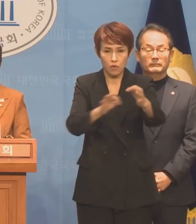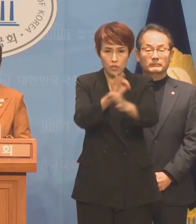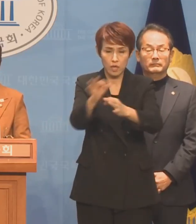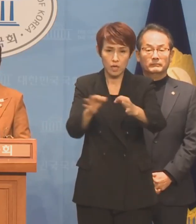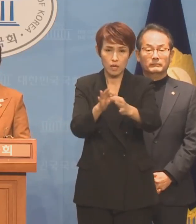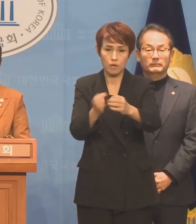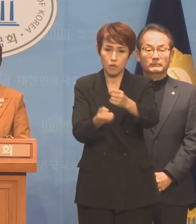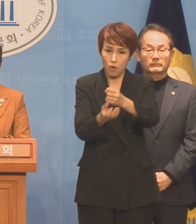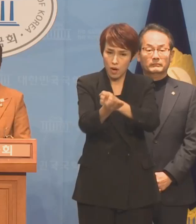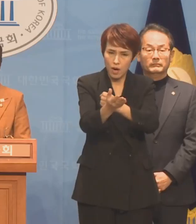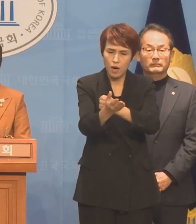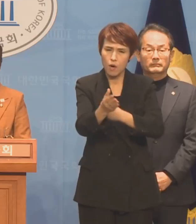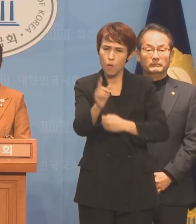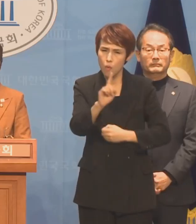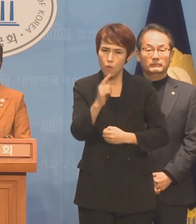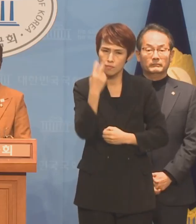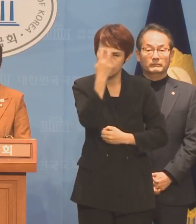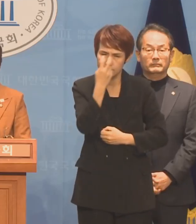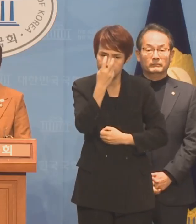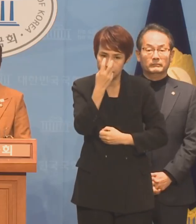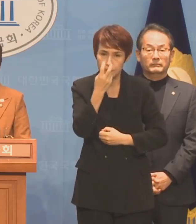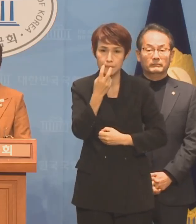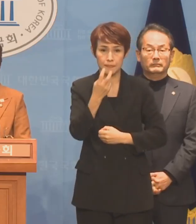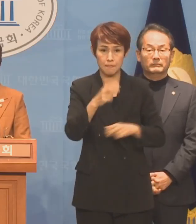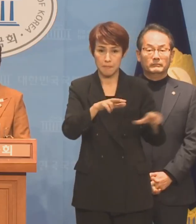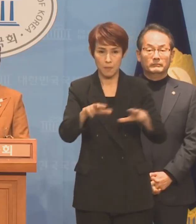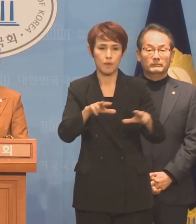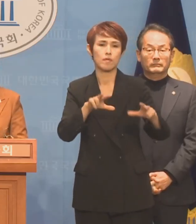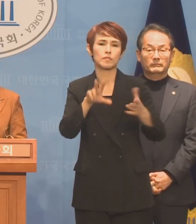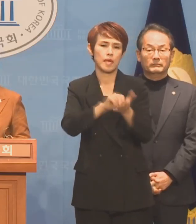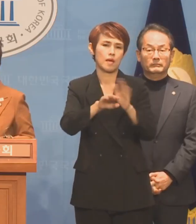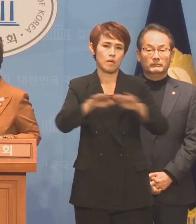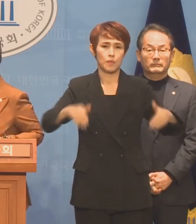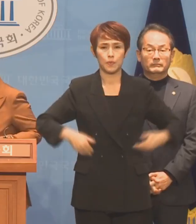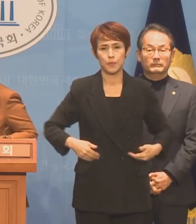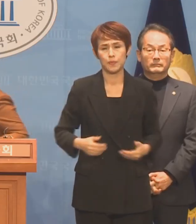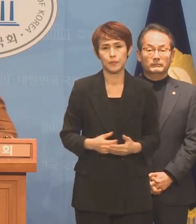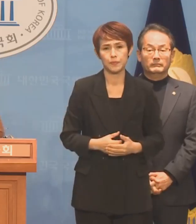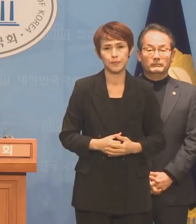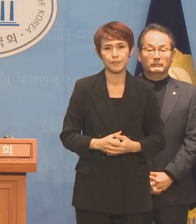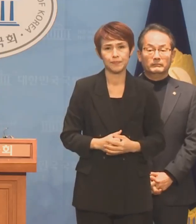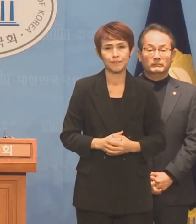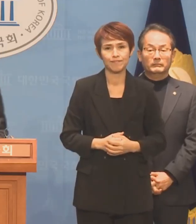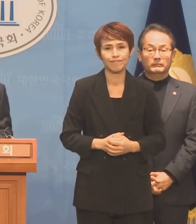철저히 분석해 적시에 대응해야 할 것입니다.